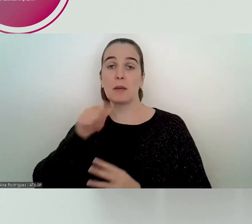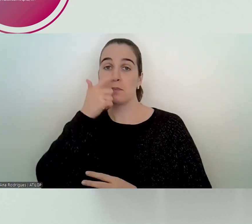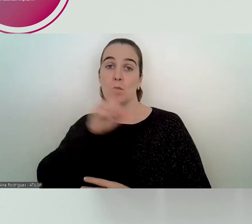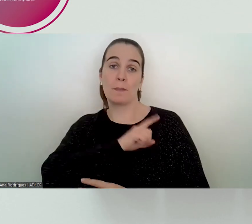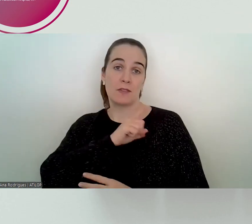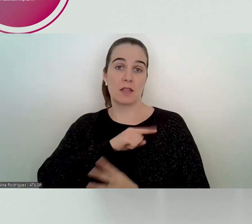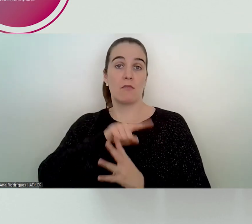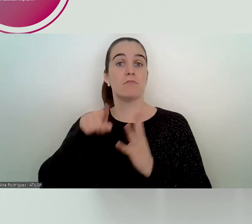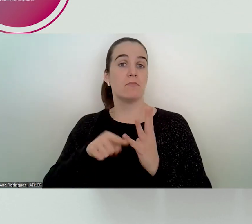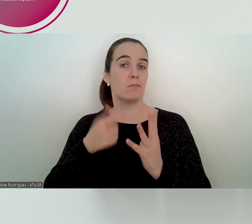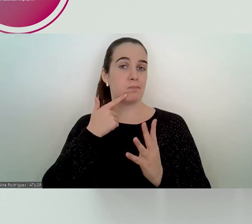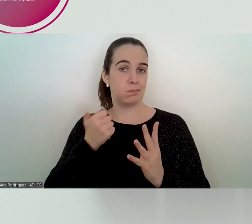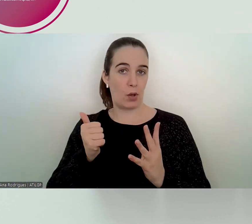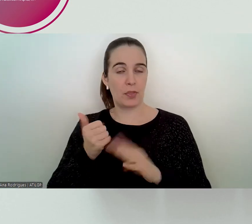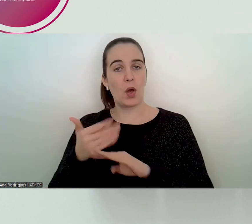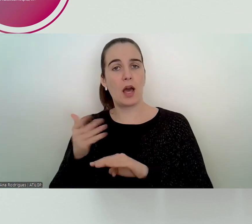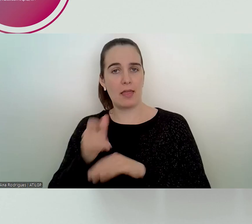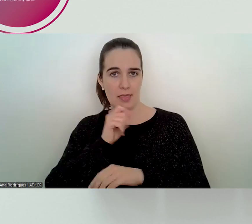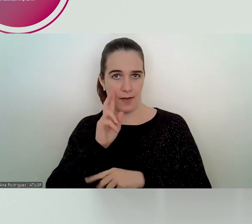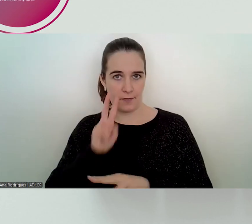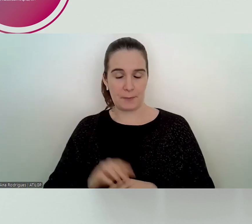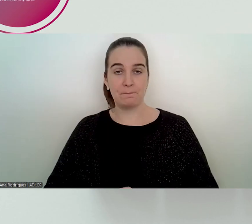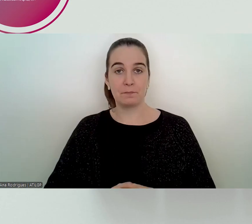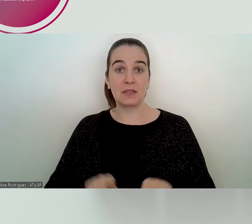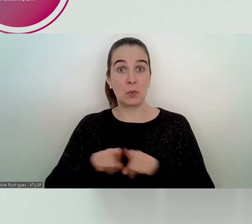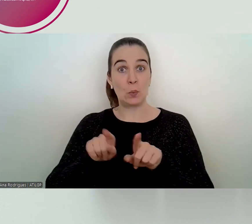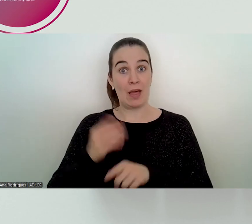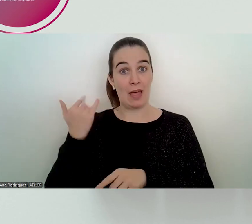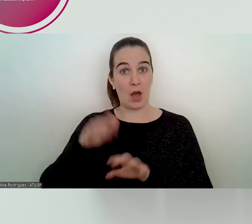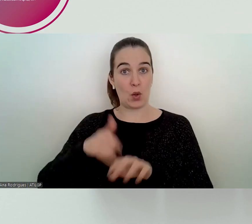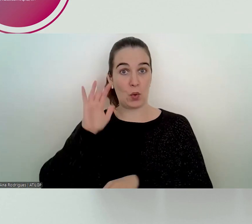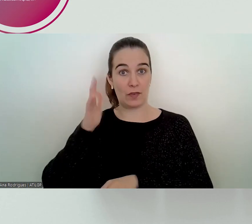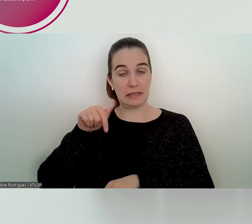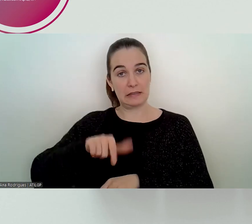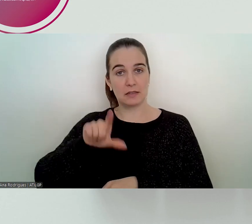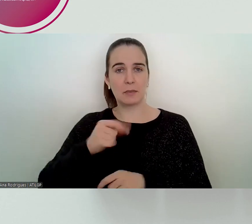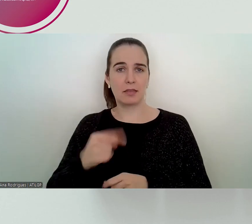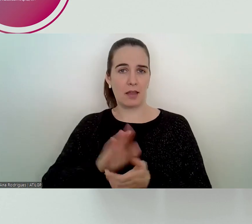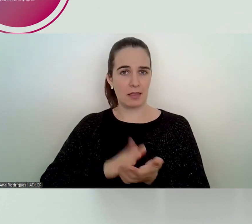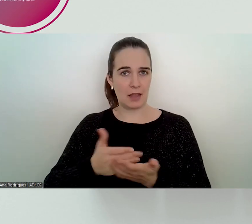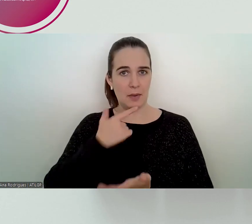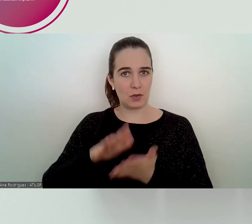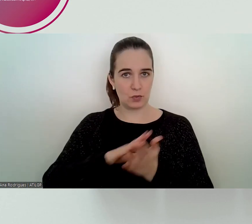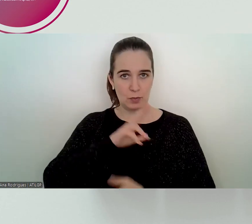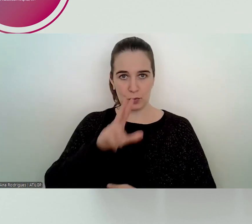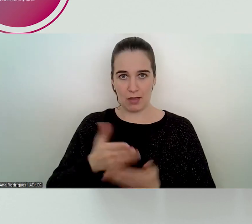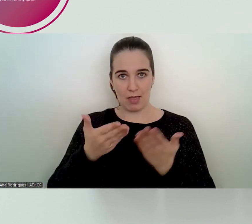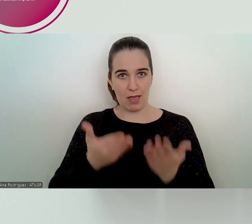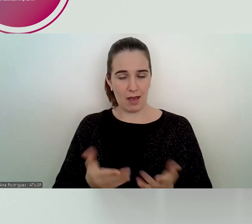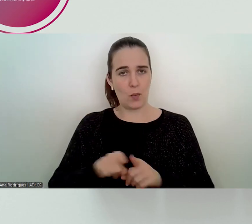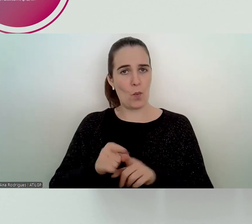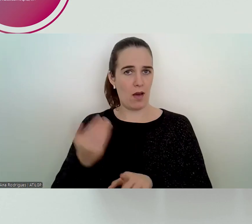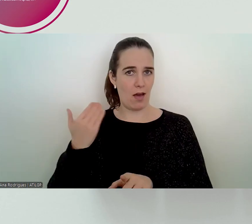pessoas. À semelhança das anteriores conferências organizadas pelo INA, esta sessão terá a interpretação para a língua gestual